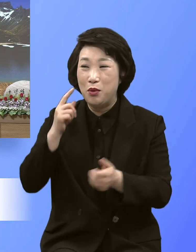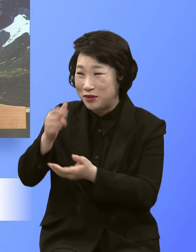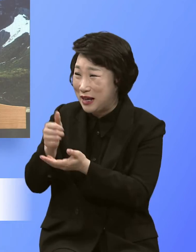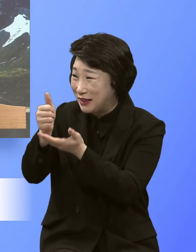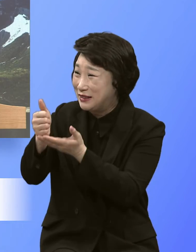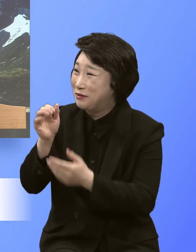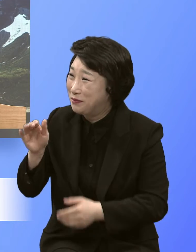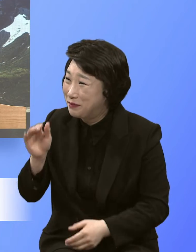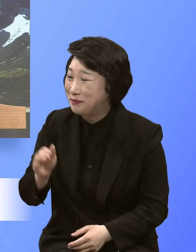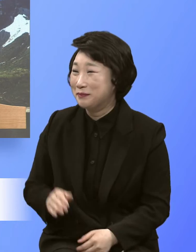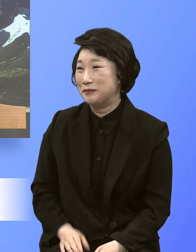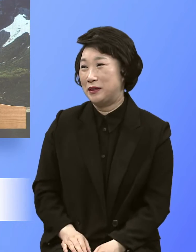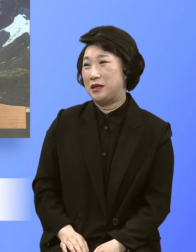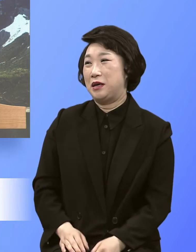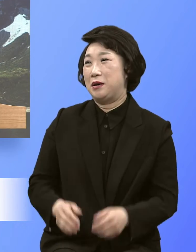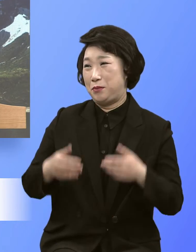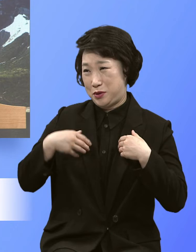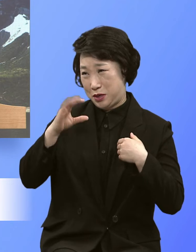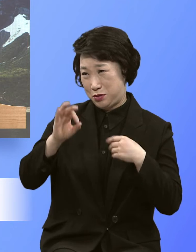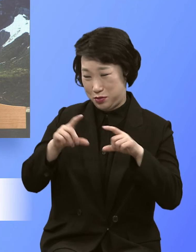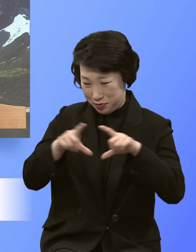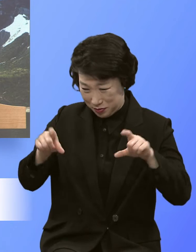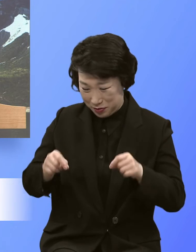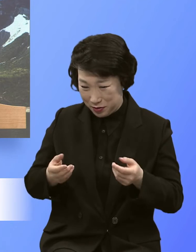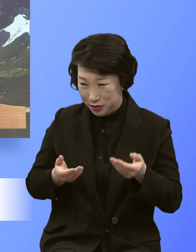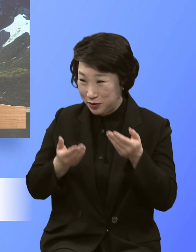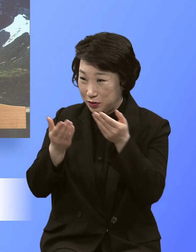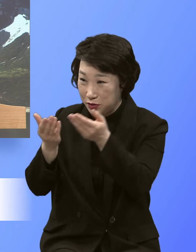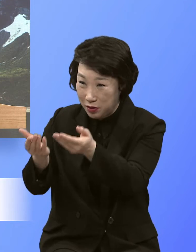목사님, 용돈이요?